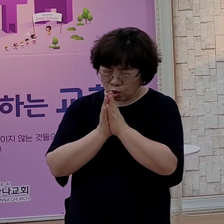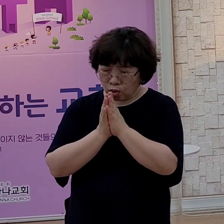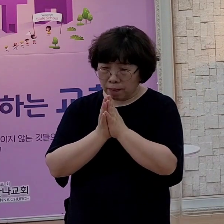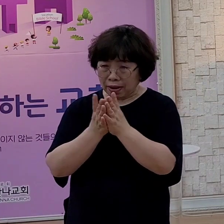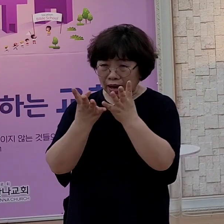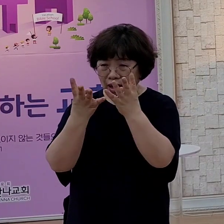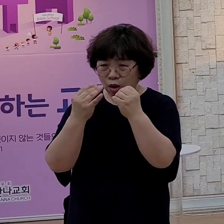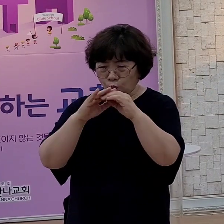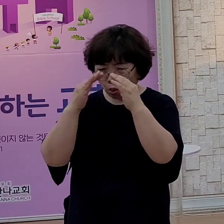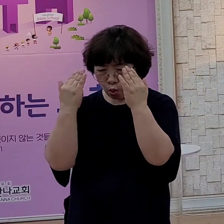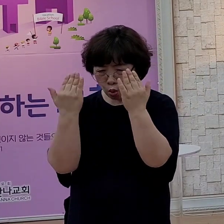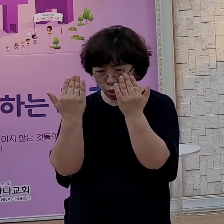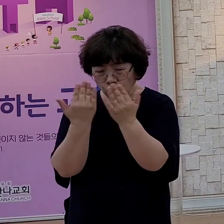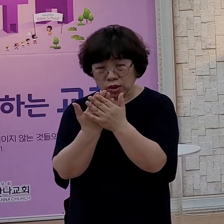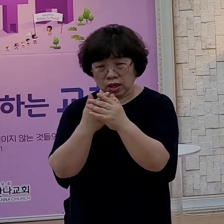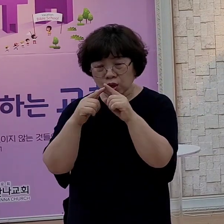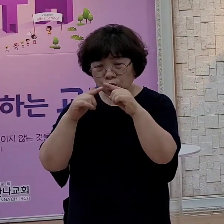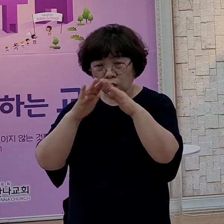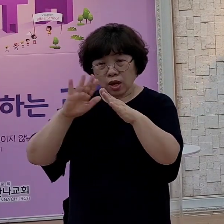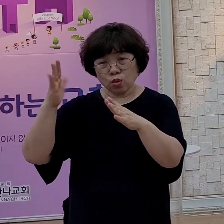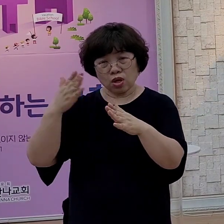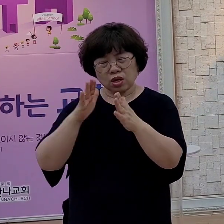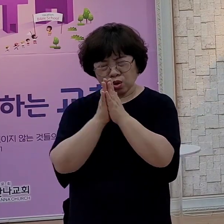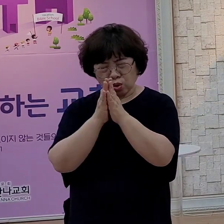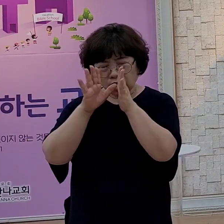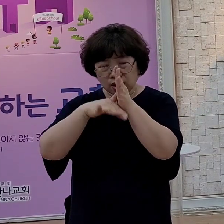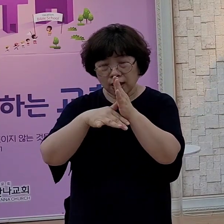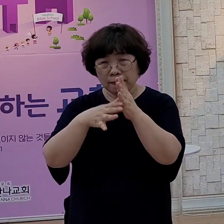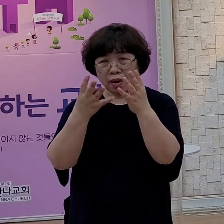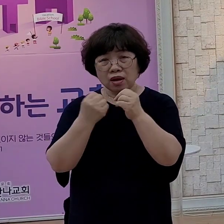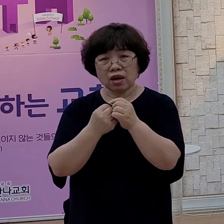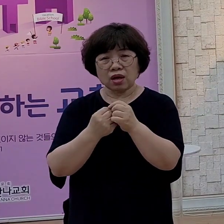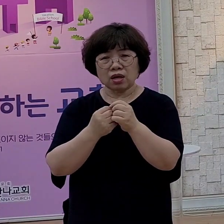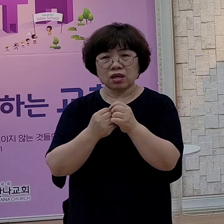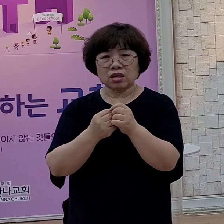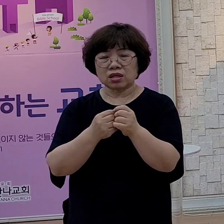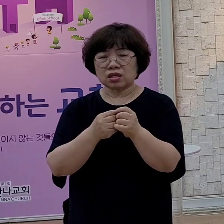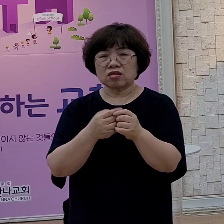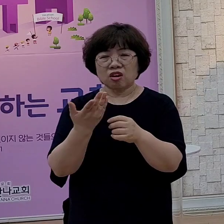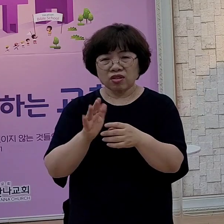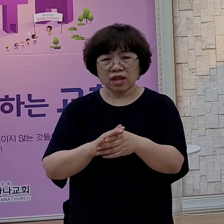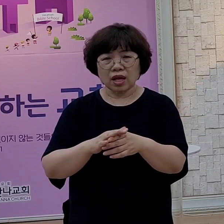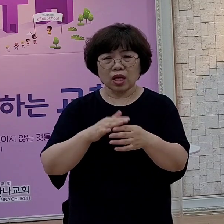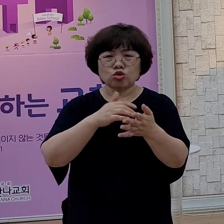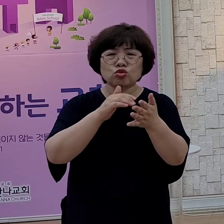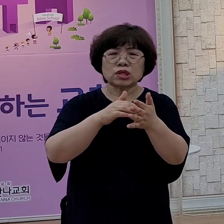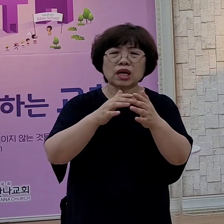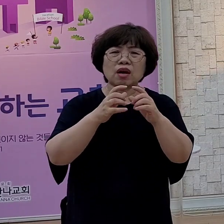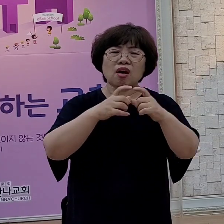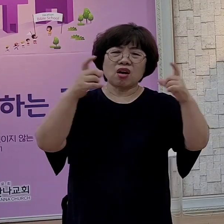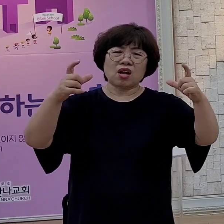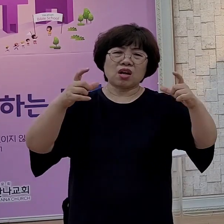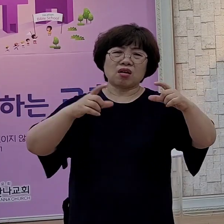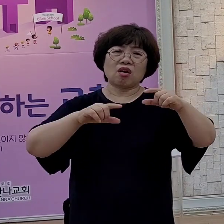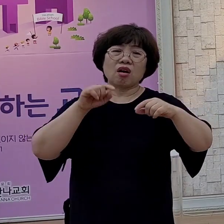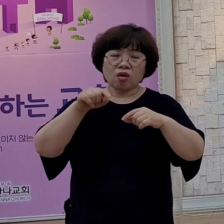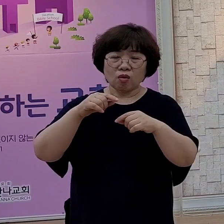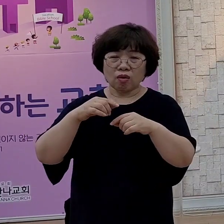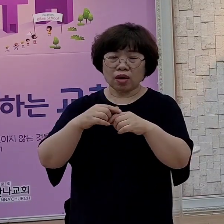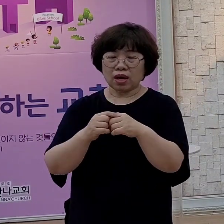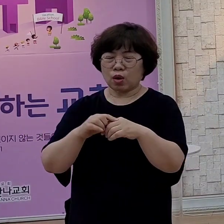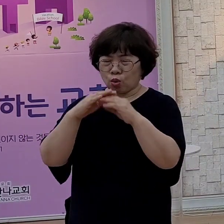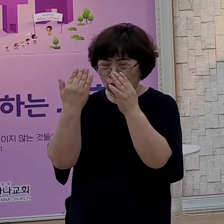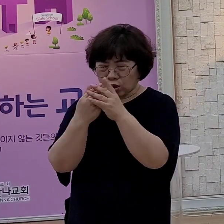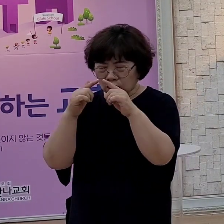숫자가 많아지는 거예요. 지금은 그런 시대가 아니에요. 정말 우리가 이 하나님의 지혜,